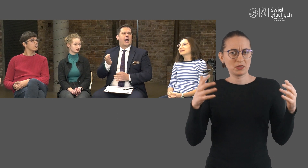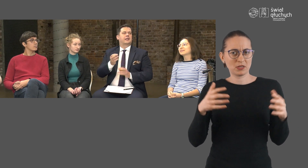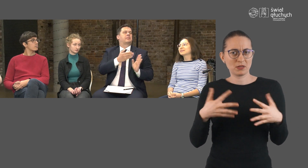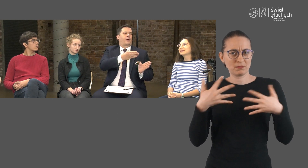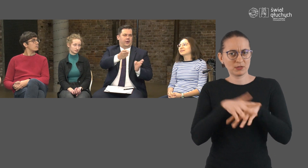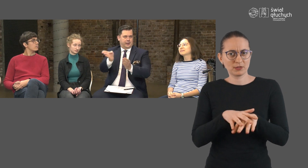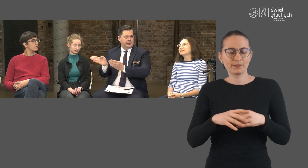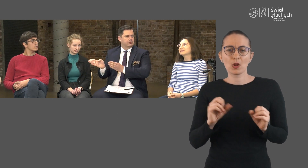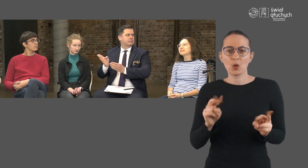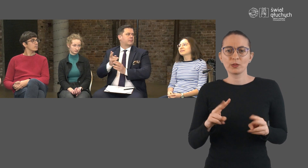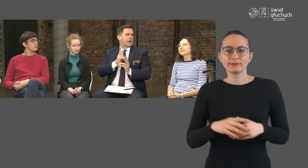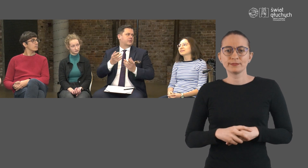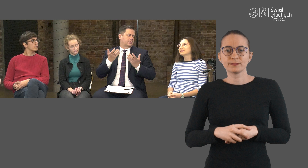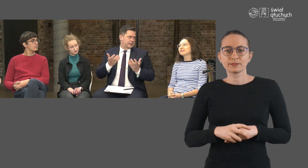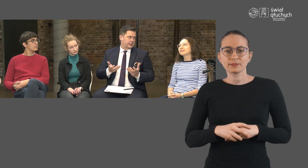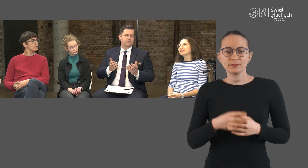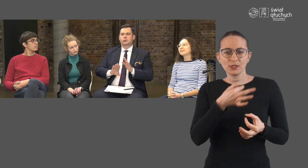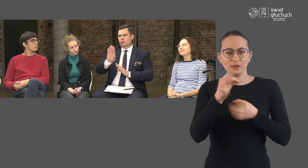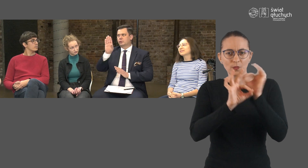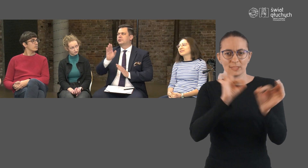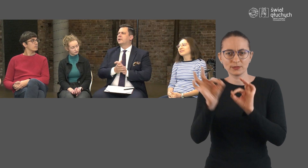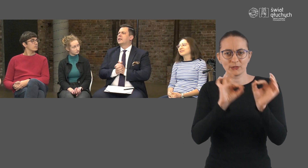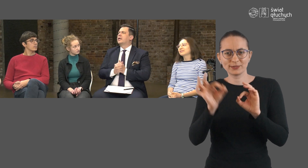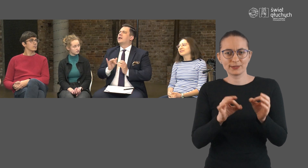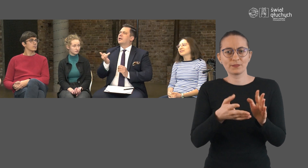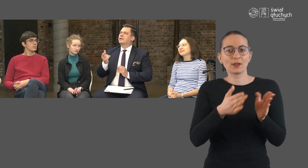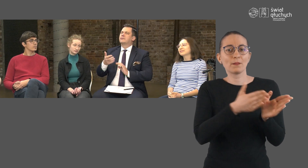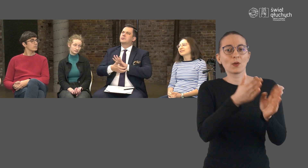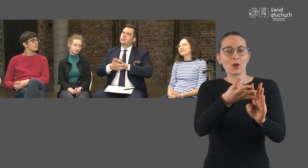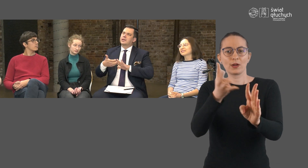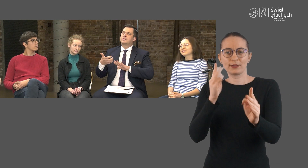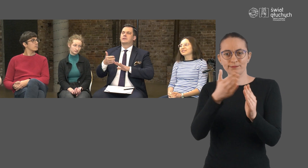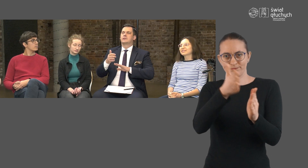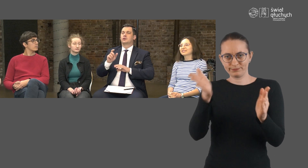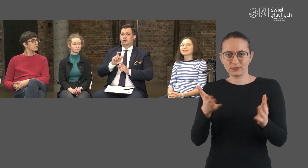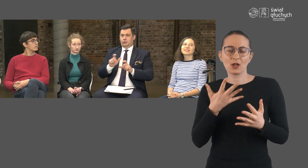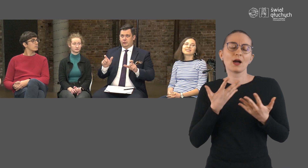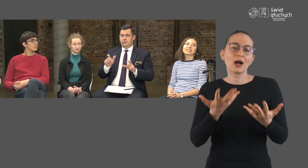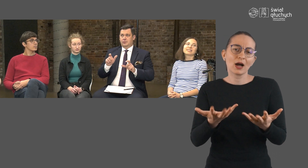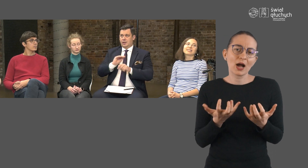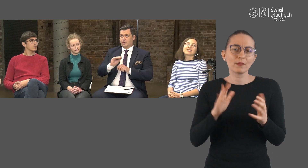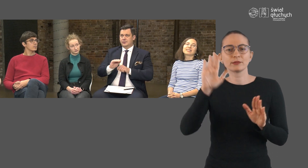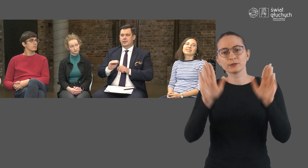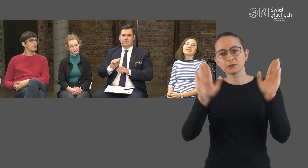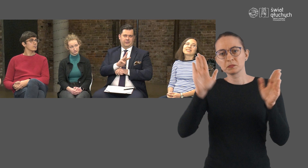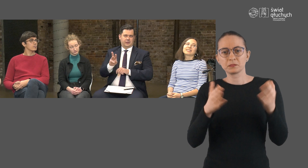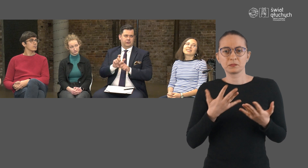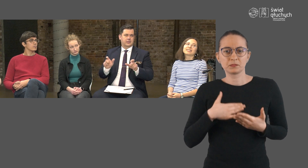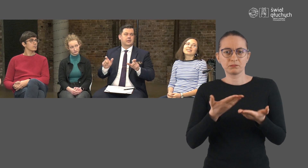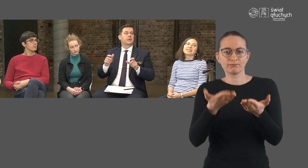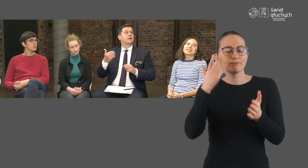Mam pytanie. Po kolei. Kto chce, to może się zgłosić. Jak wspominacie,